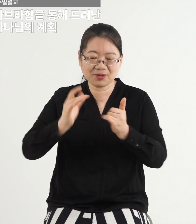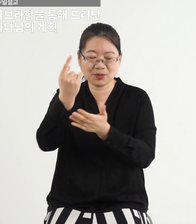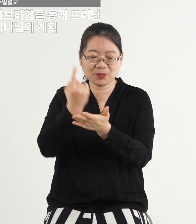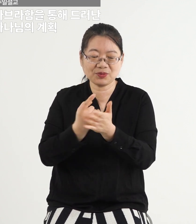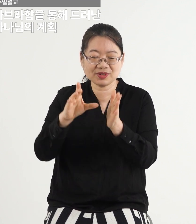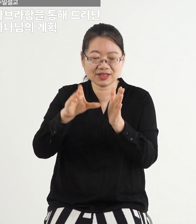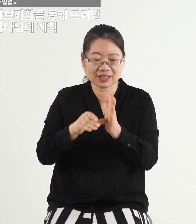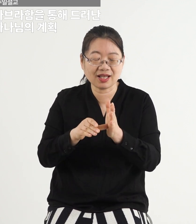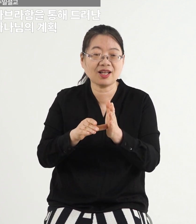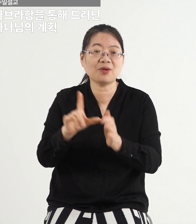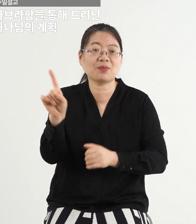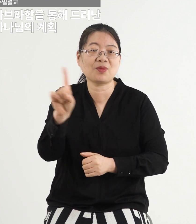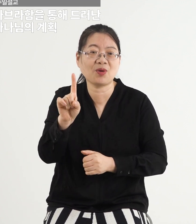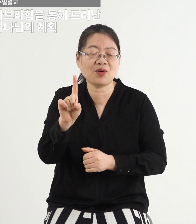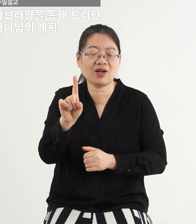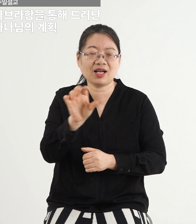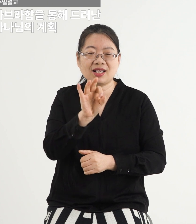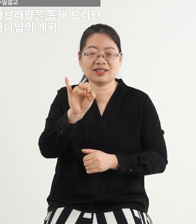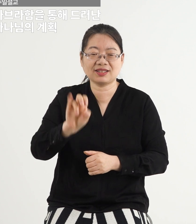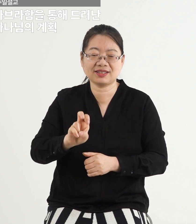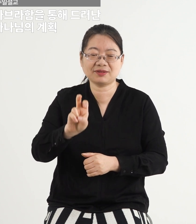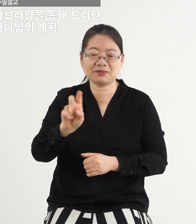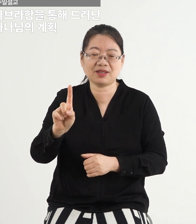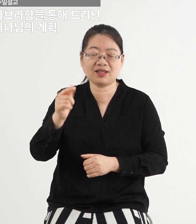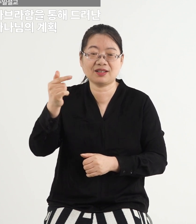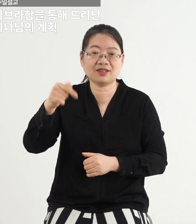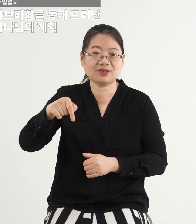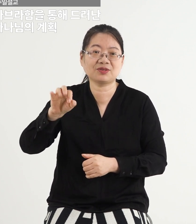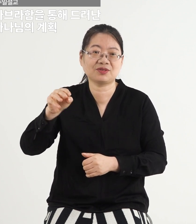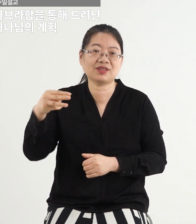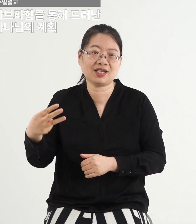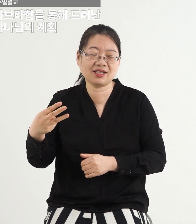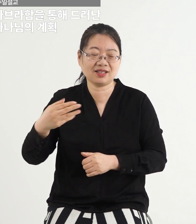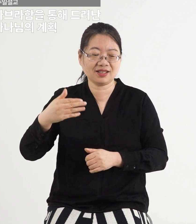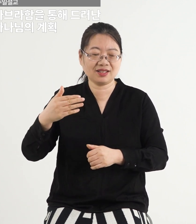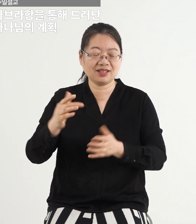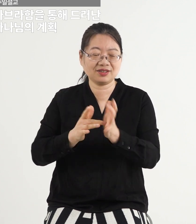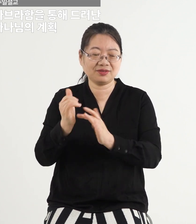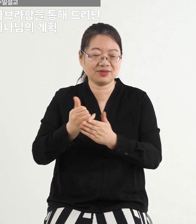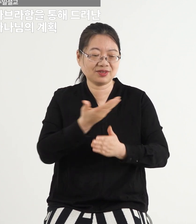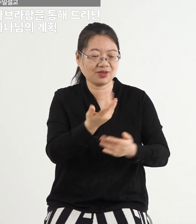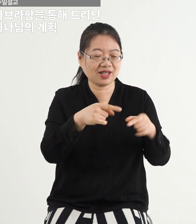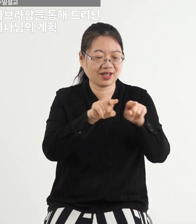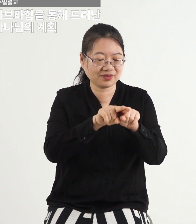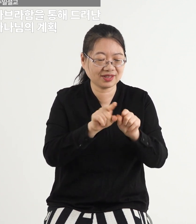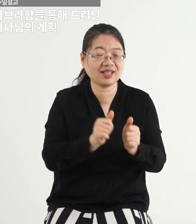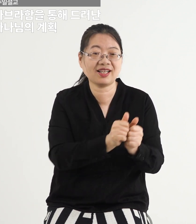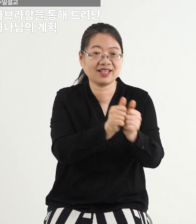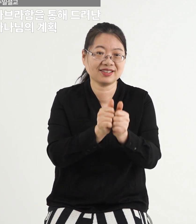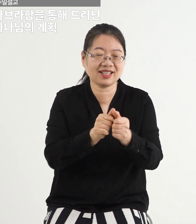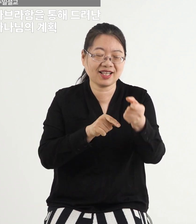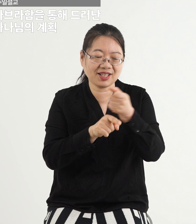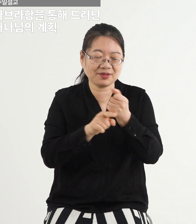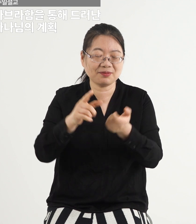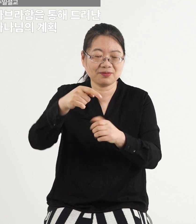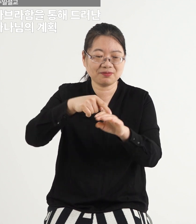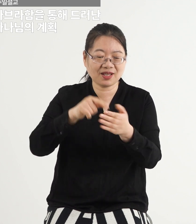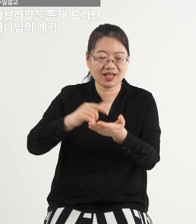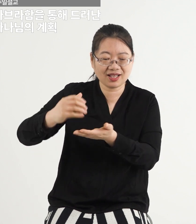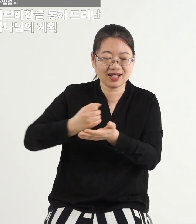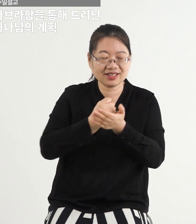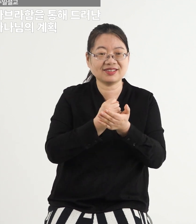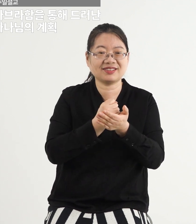뭘로 오셨어요? 임마누엘, 내가 너희와 함께함이다 라는 의미를 담은